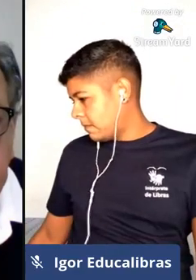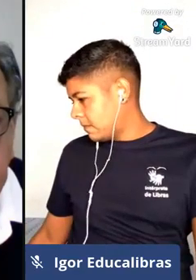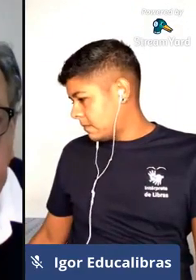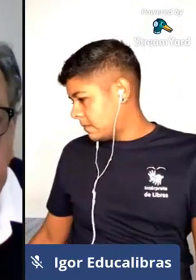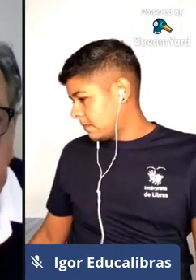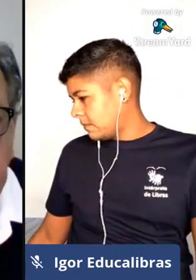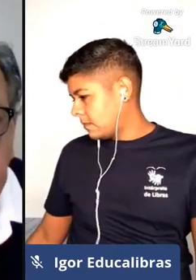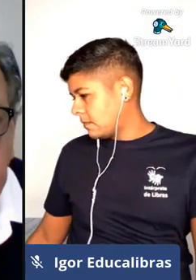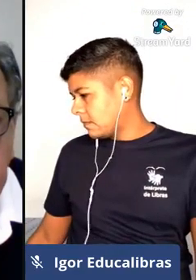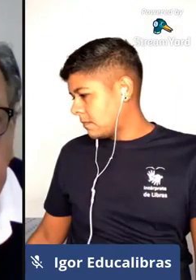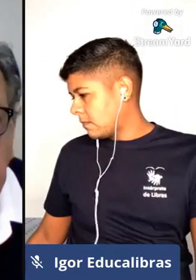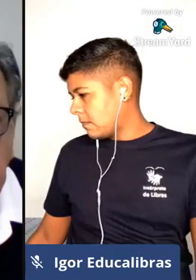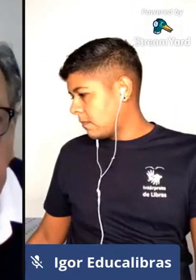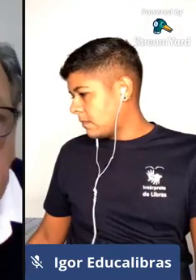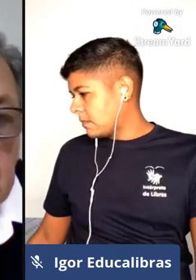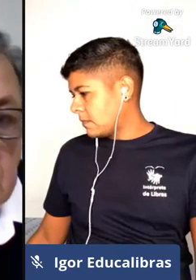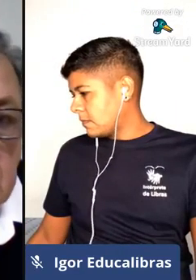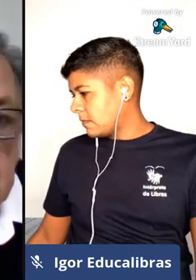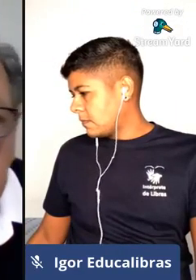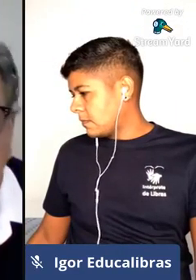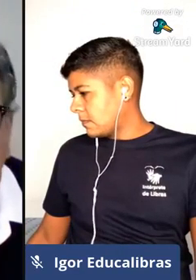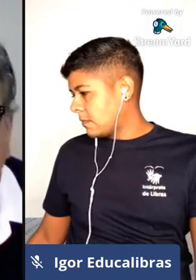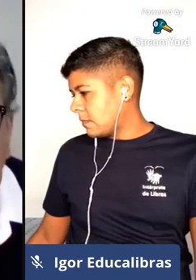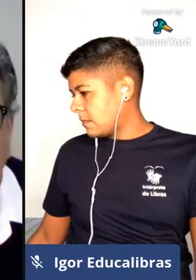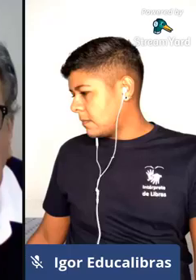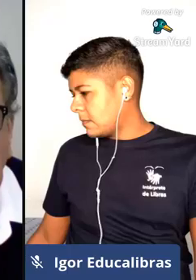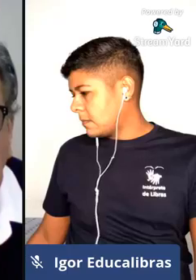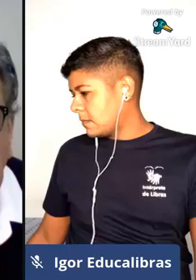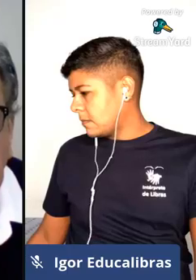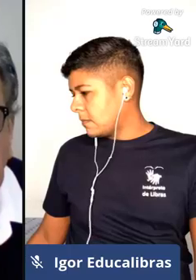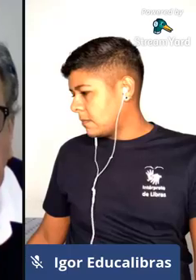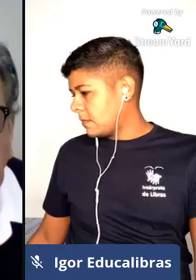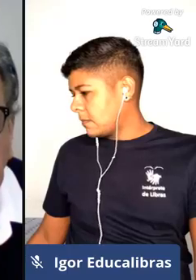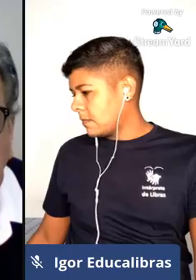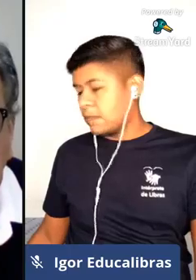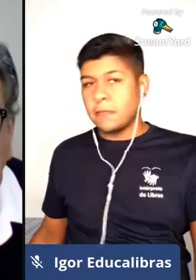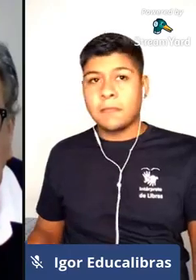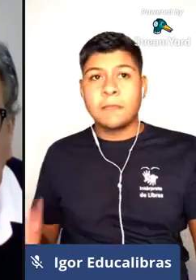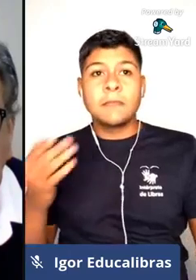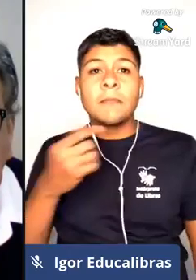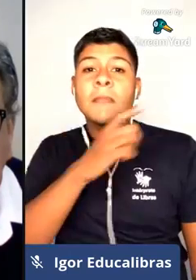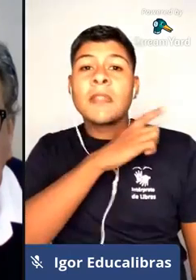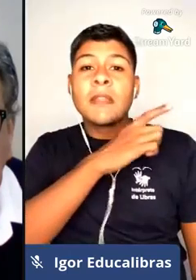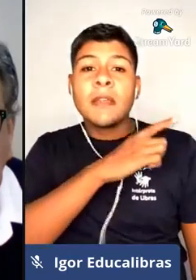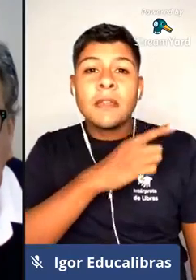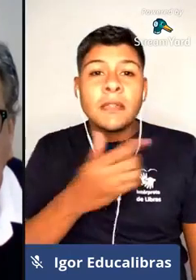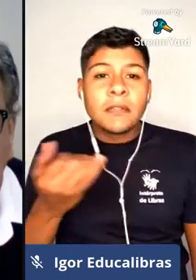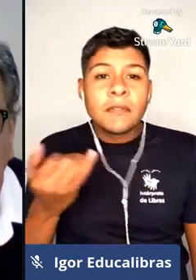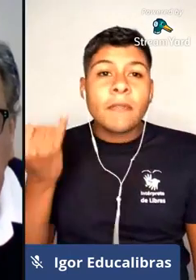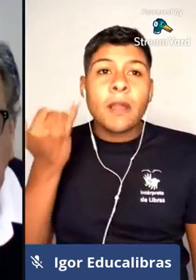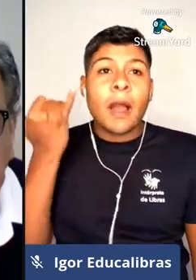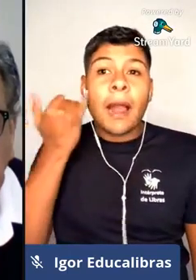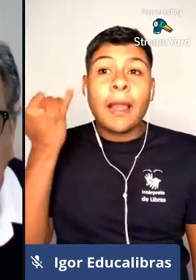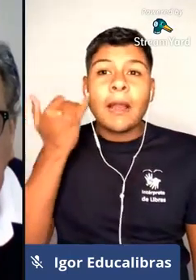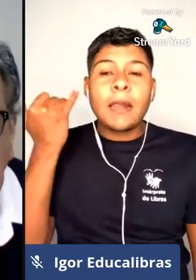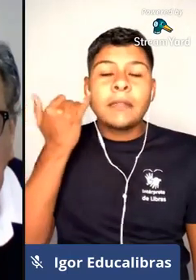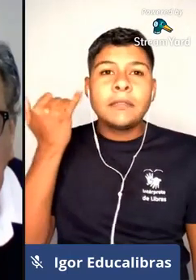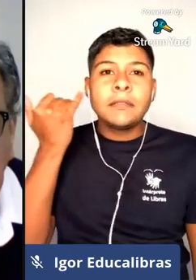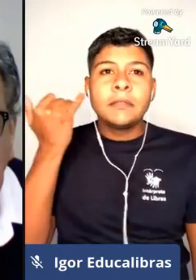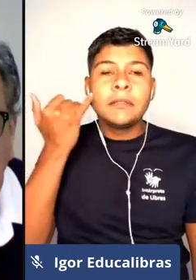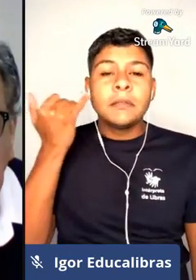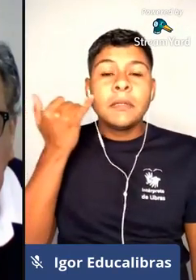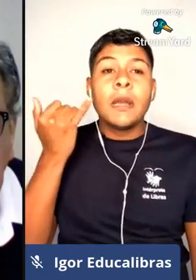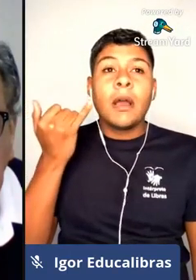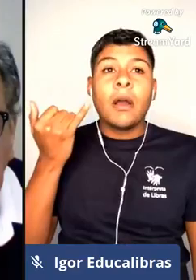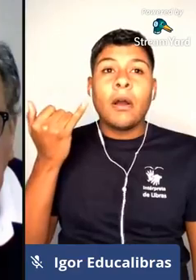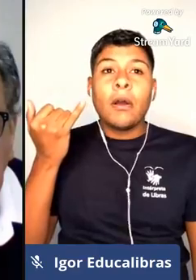Bom, eu não sei. Pessoal, dá um feedback aí no chat, se vocês estão escutando bem, ou de repente se